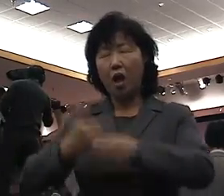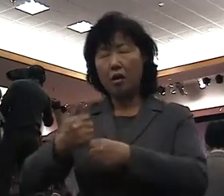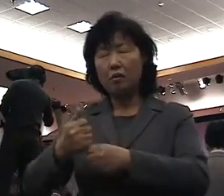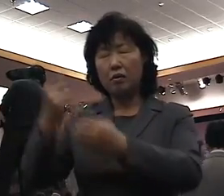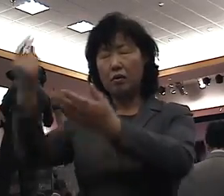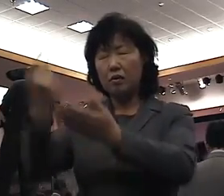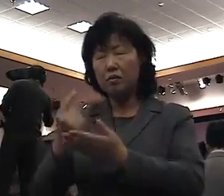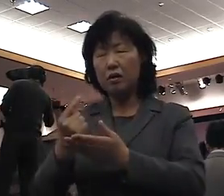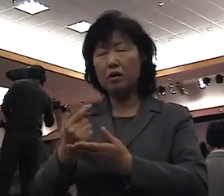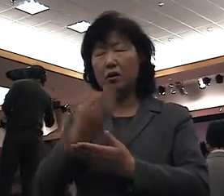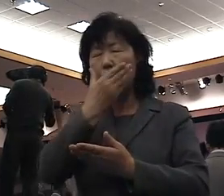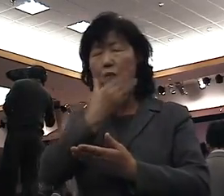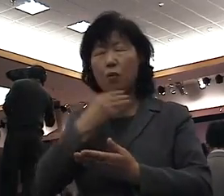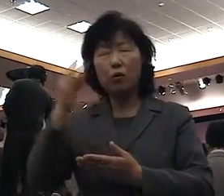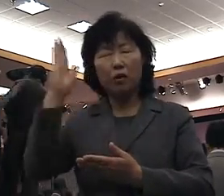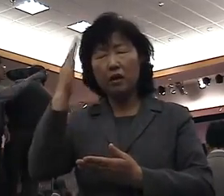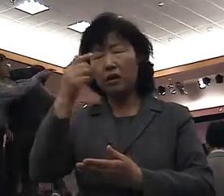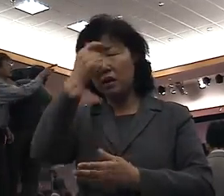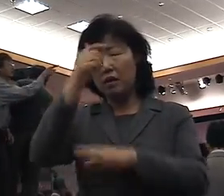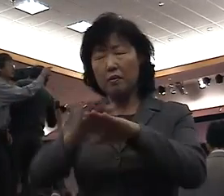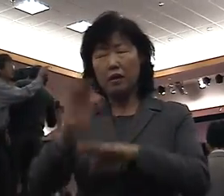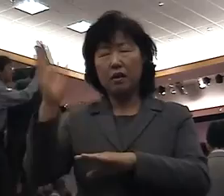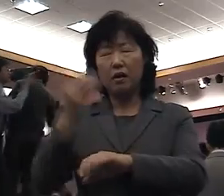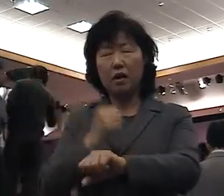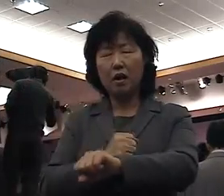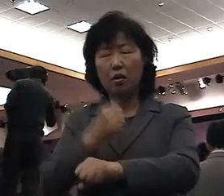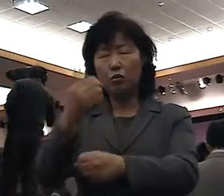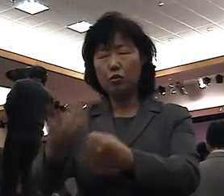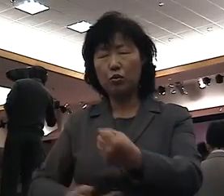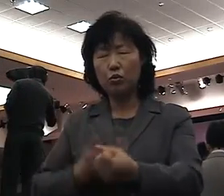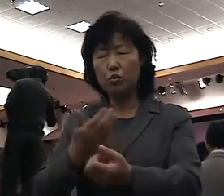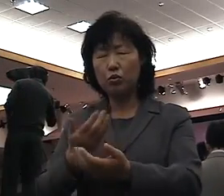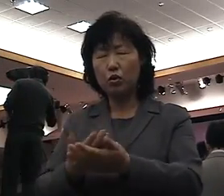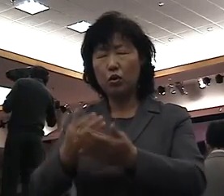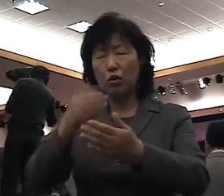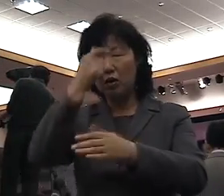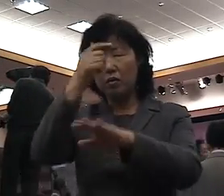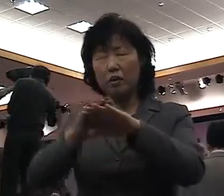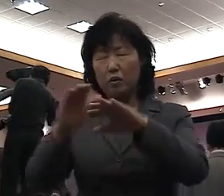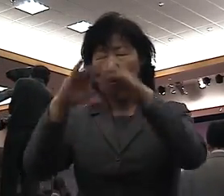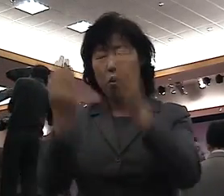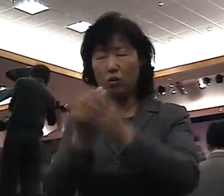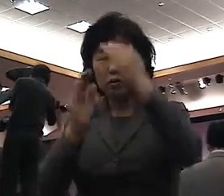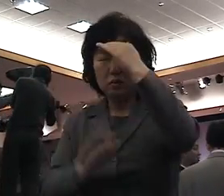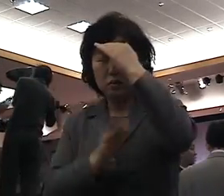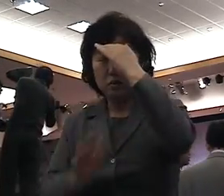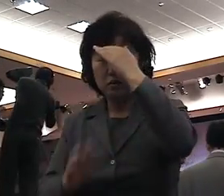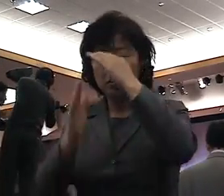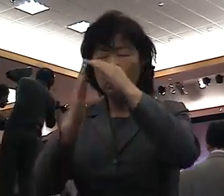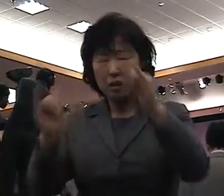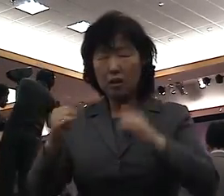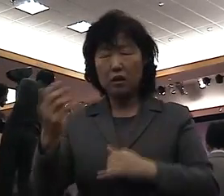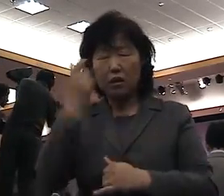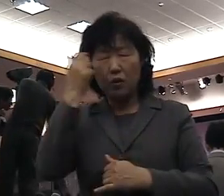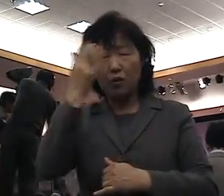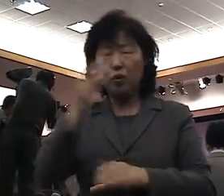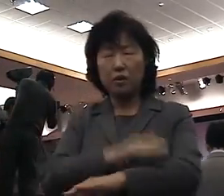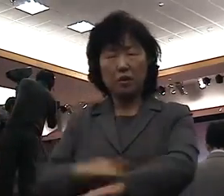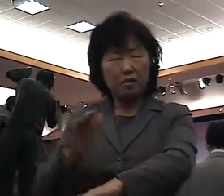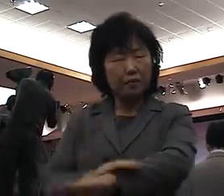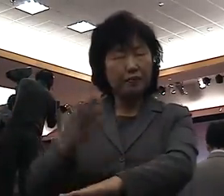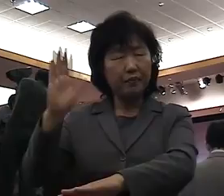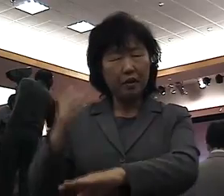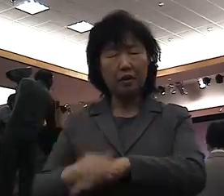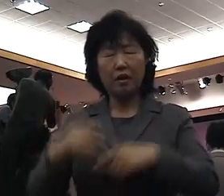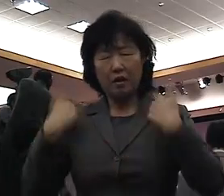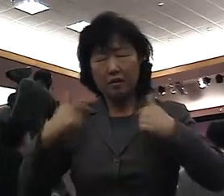임재를 체험하는 복된 예배 되게 하옵소서. 예배드리는 모든 성도들에게 영혼이 잘된 같이 범사에